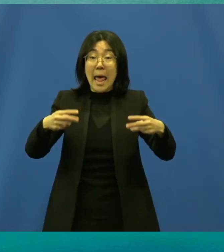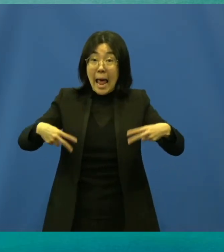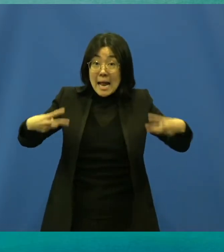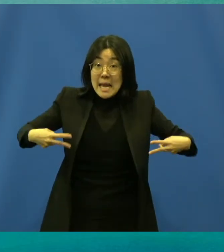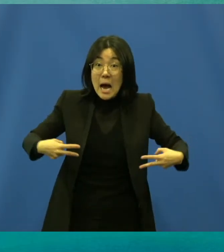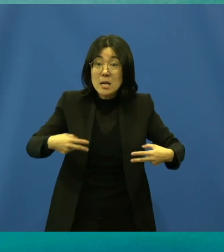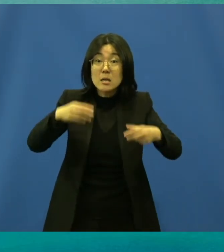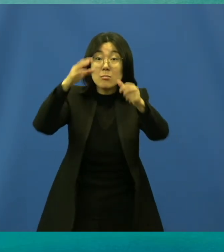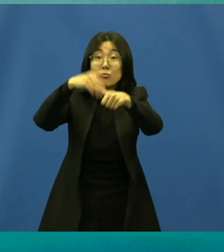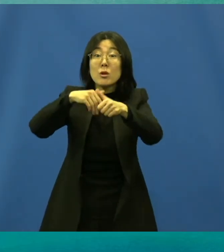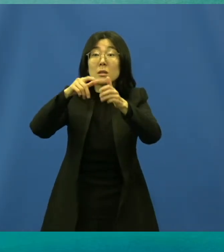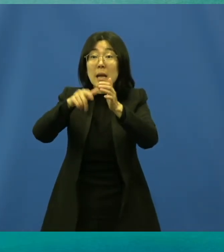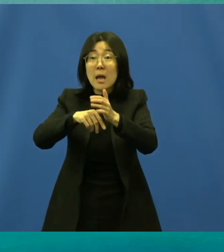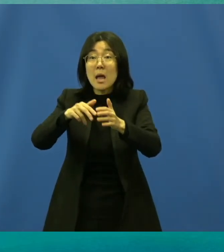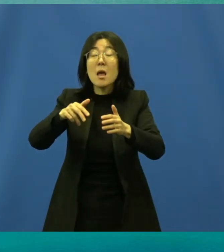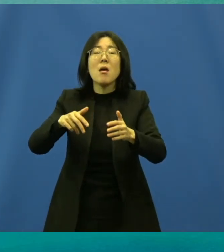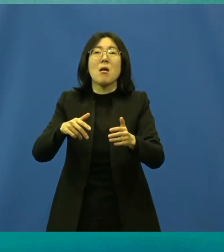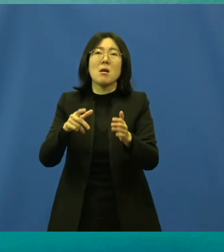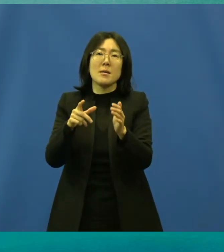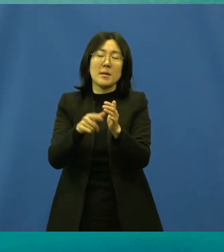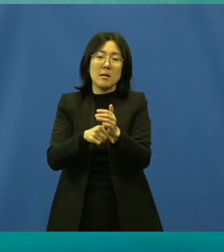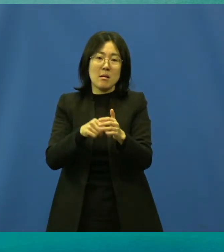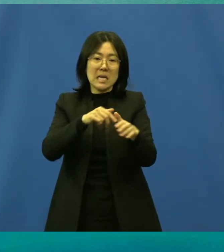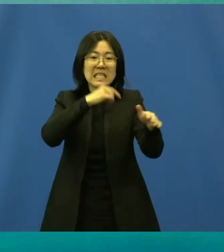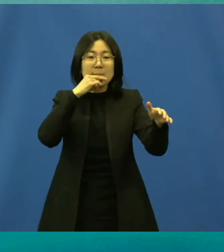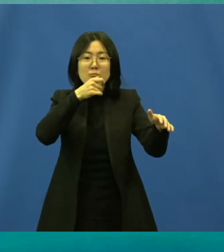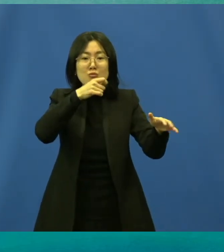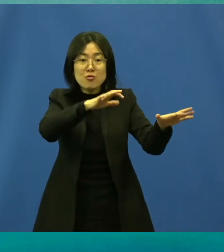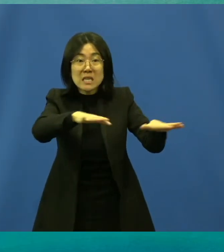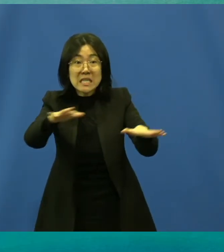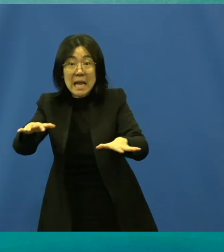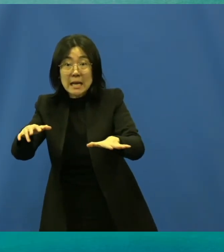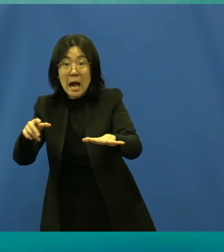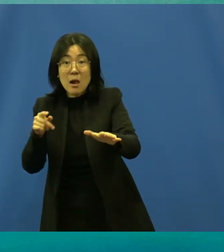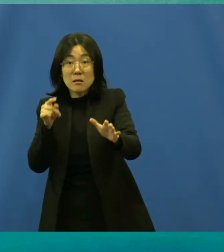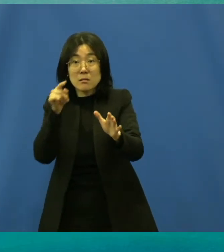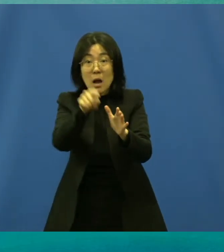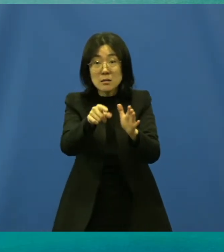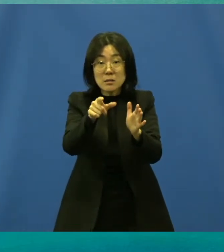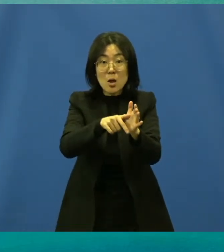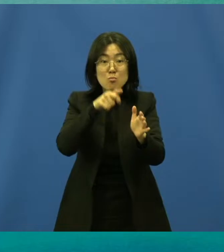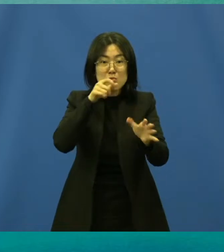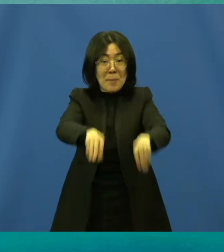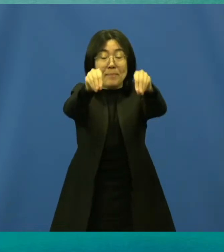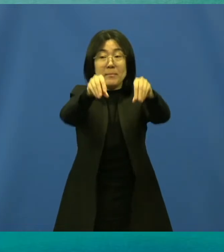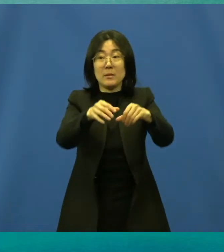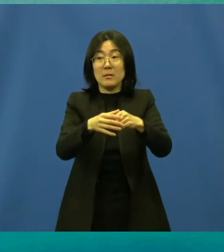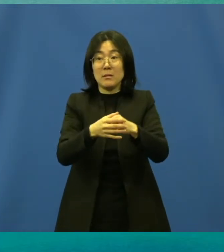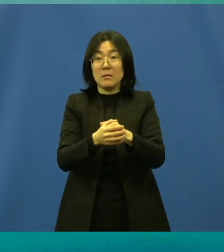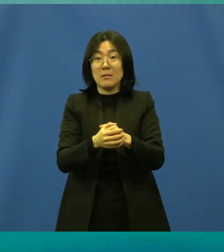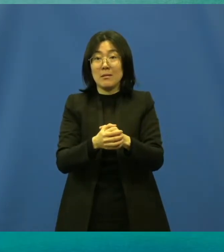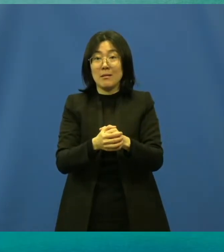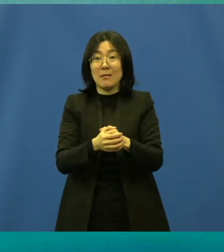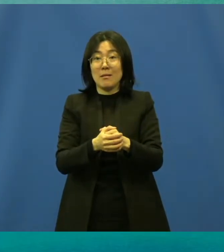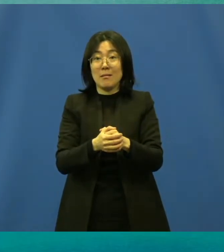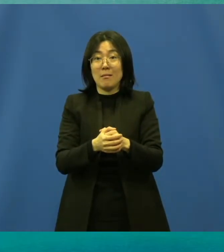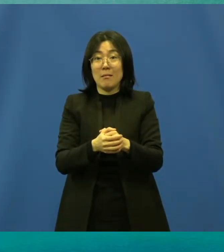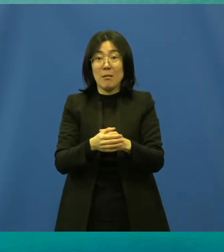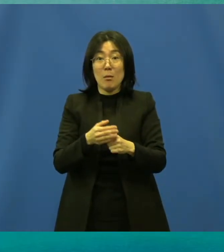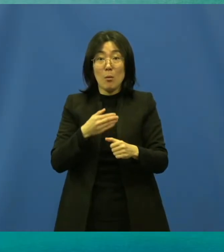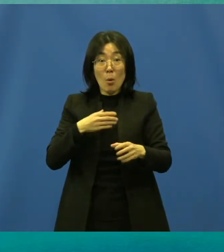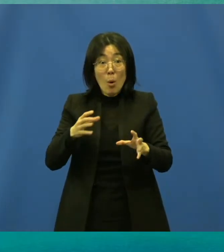가자마자 시냇가가 바싹 말라버립니다. 생존의 문제를 어떻게 해결할 것인가, 이게 엘리야가 받은 첫 번째